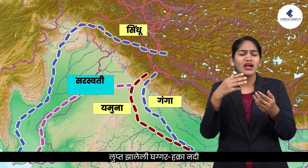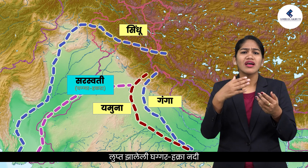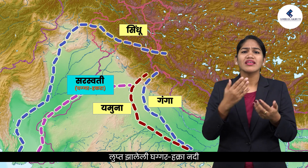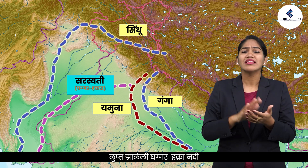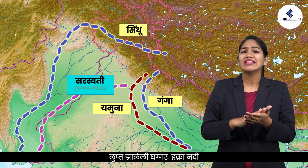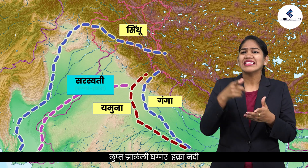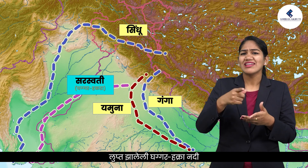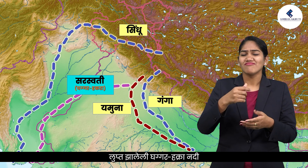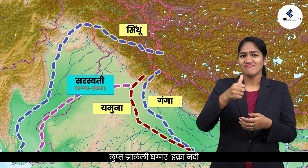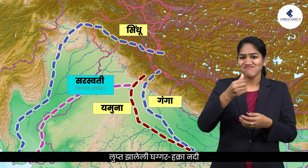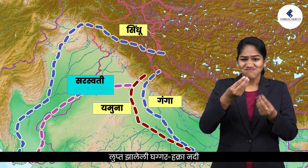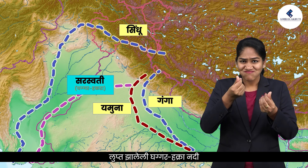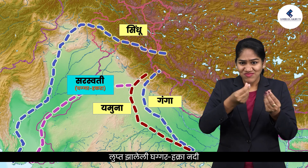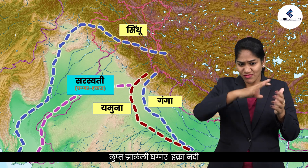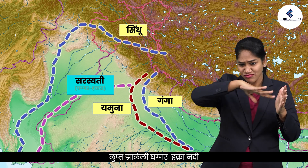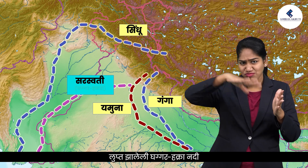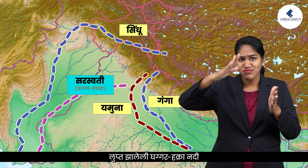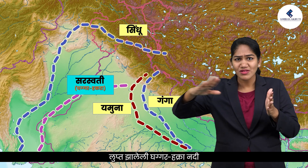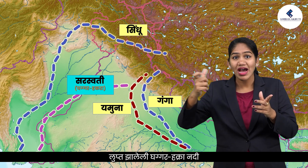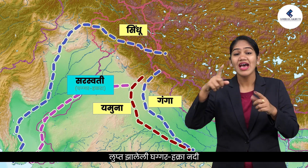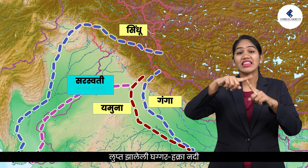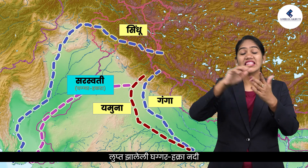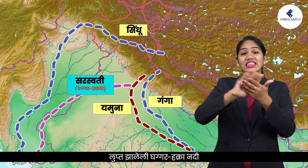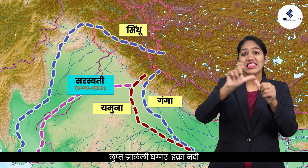लुप्त झालेली घग्गर हकरा नदी